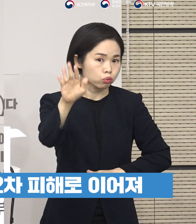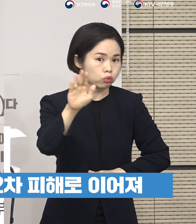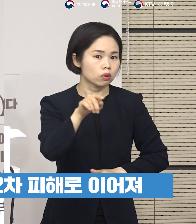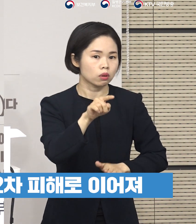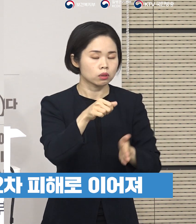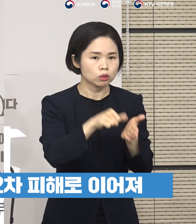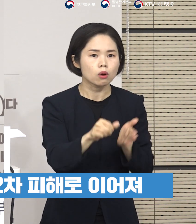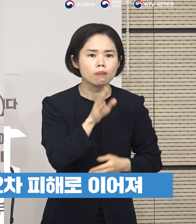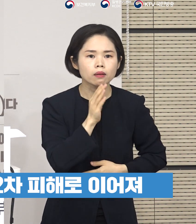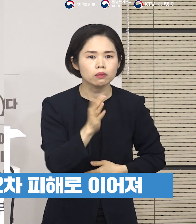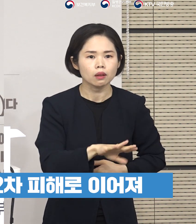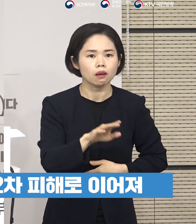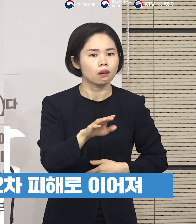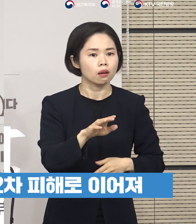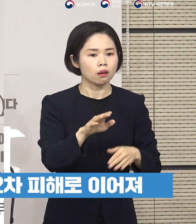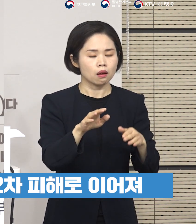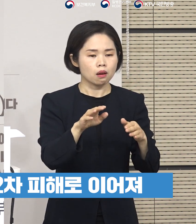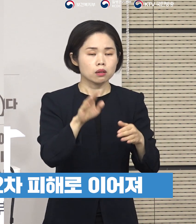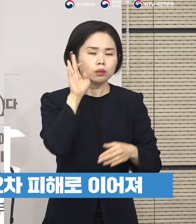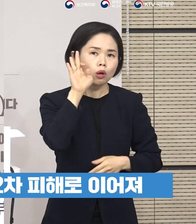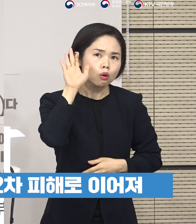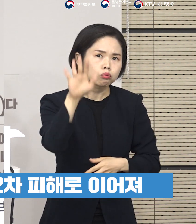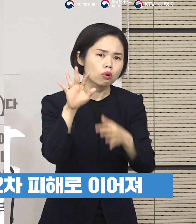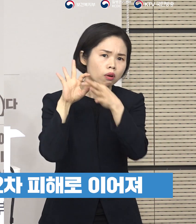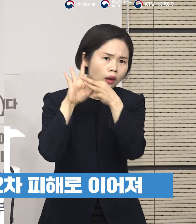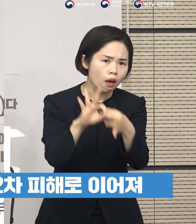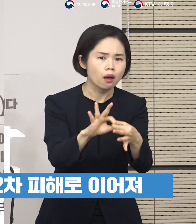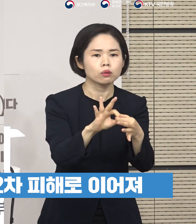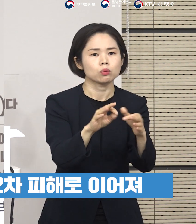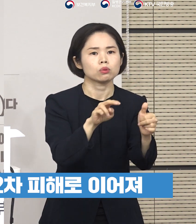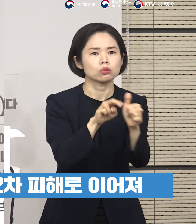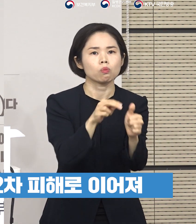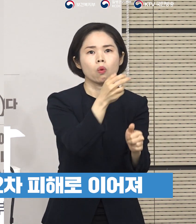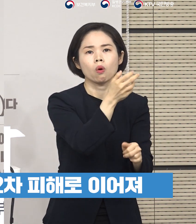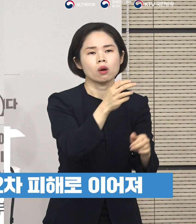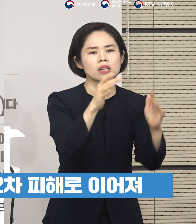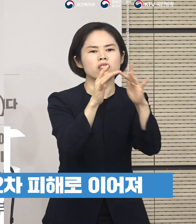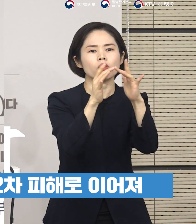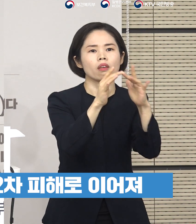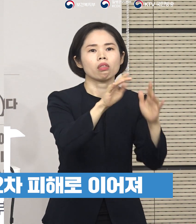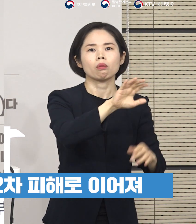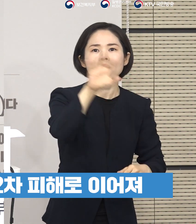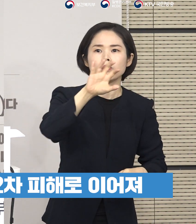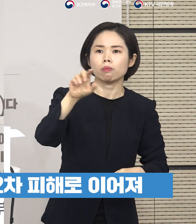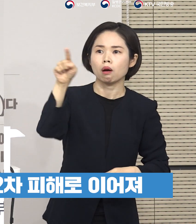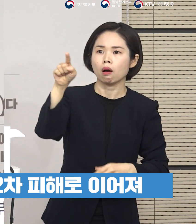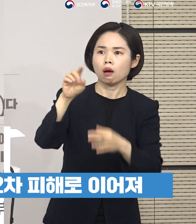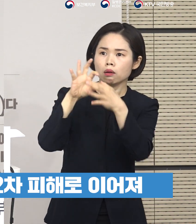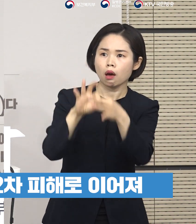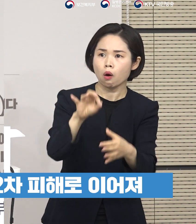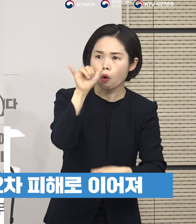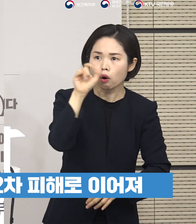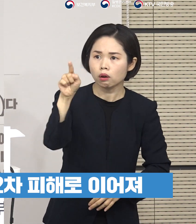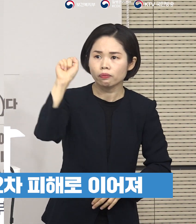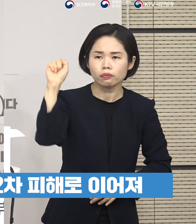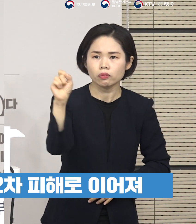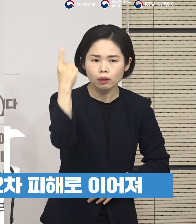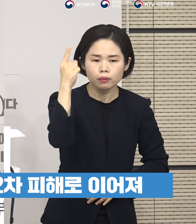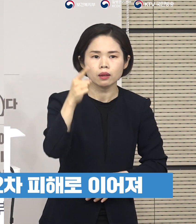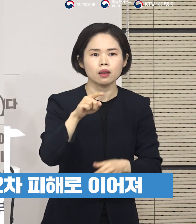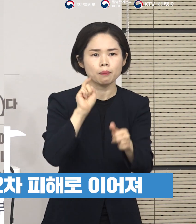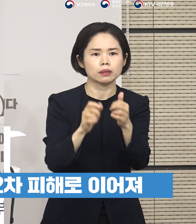동선 정보가 인터넷상에서 계속 노출되고 있어 개인의 사생활 침해와